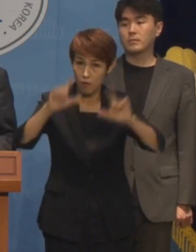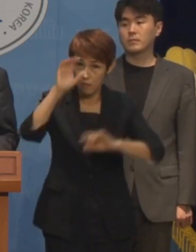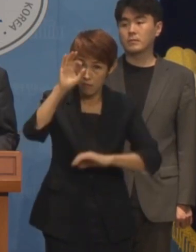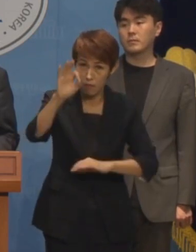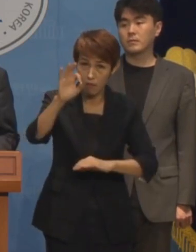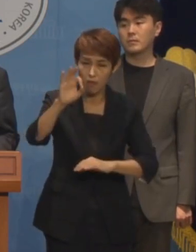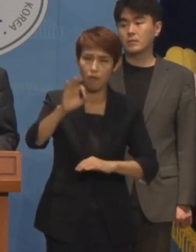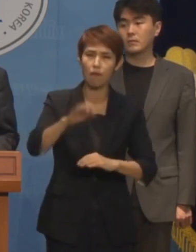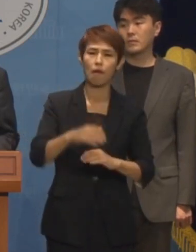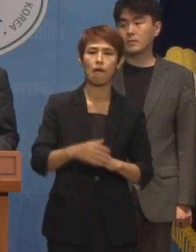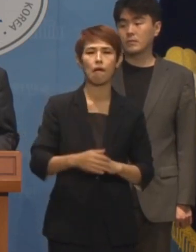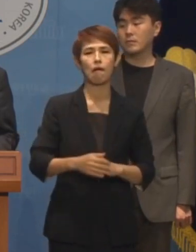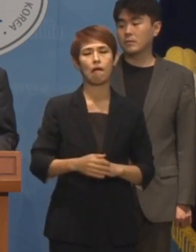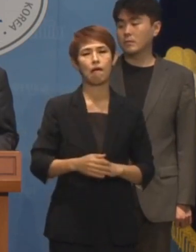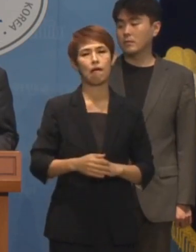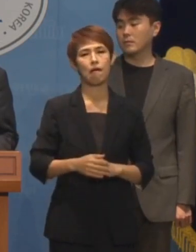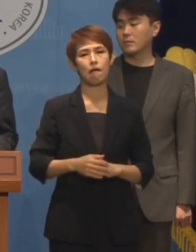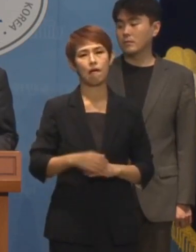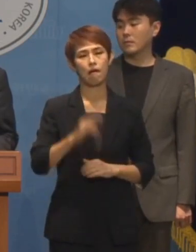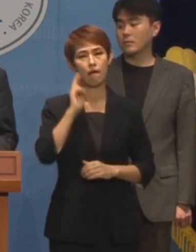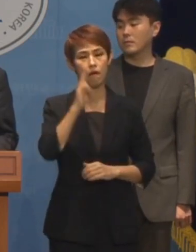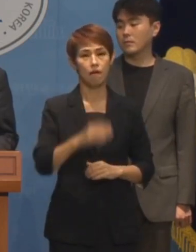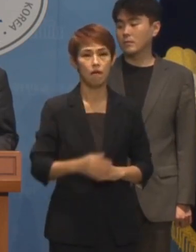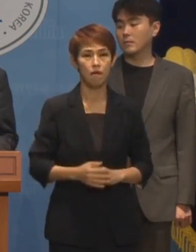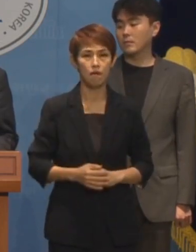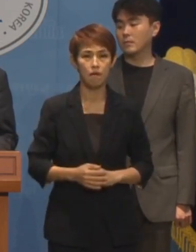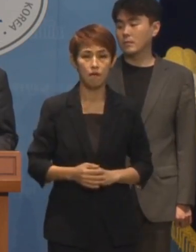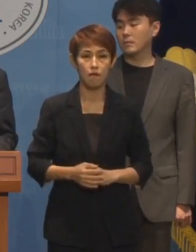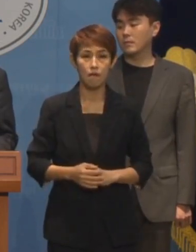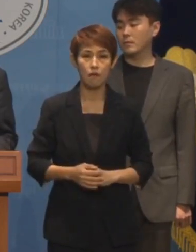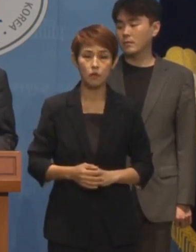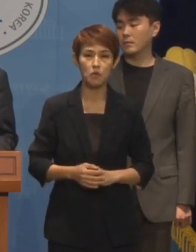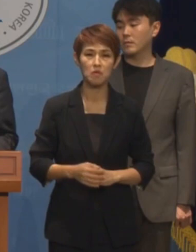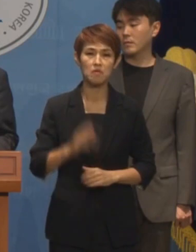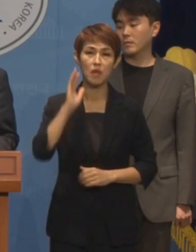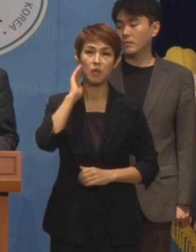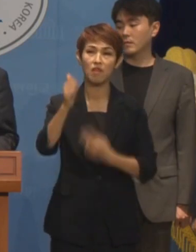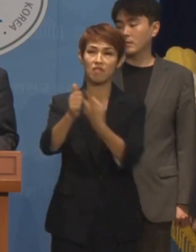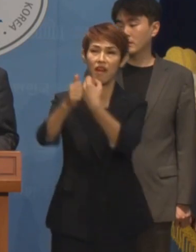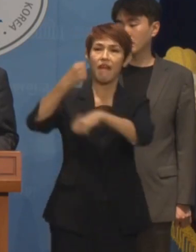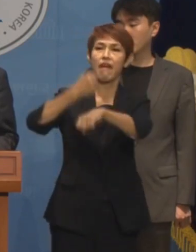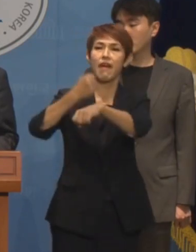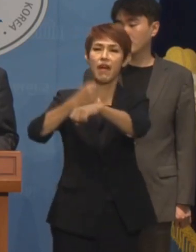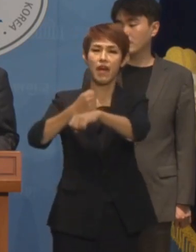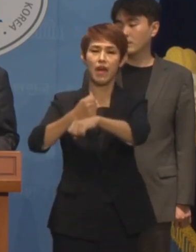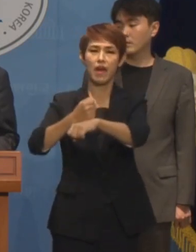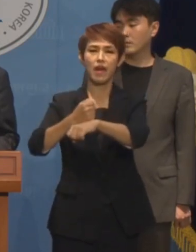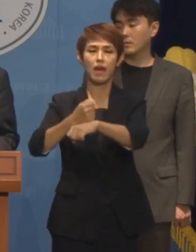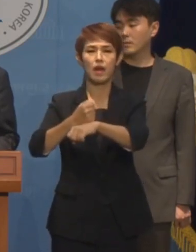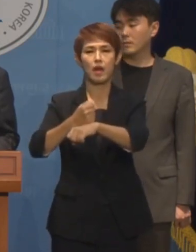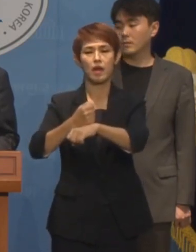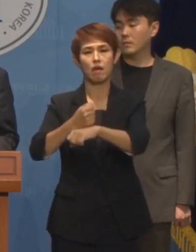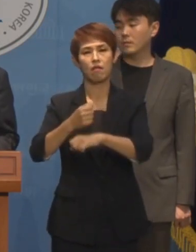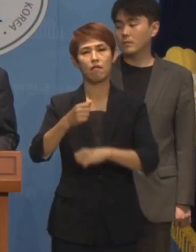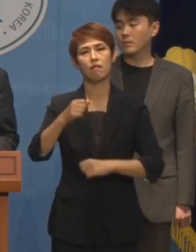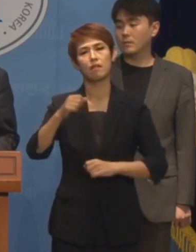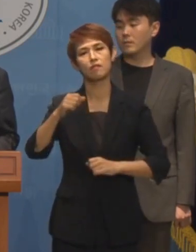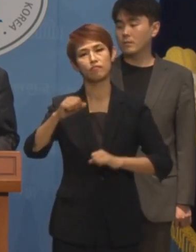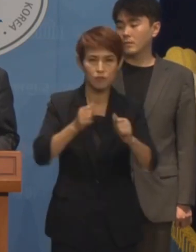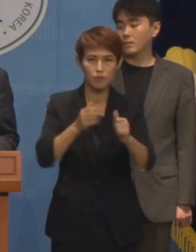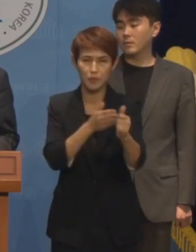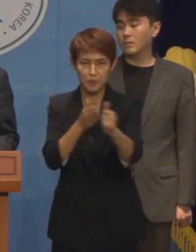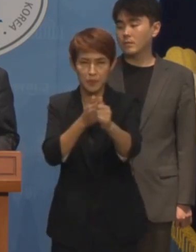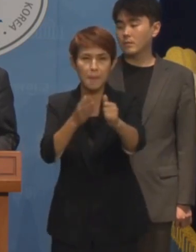아니며 날만 새면 대통령까지 탄핵한다는 등 헌정 중단을